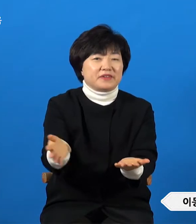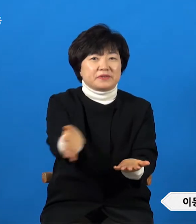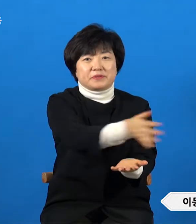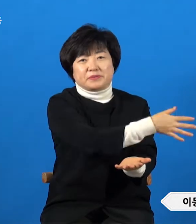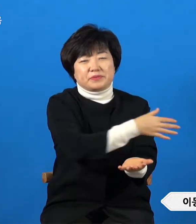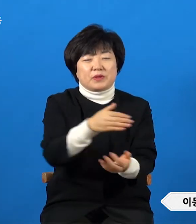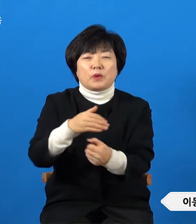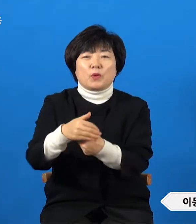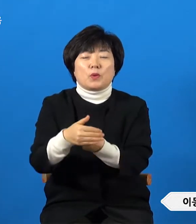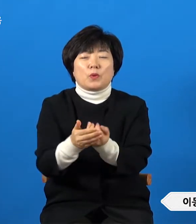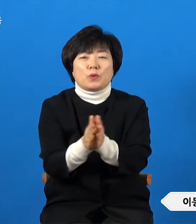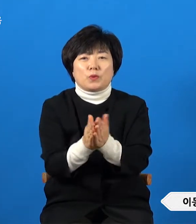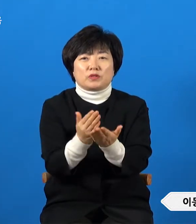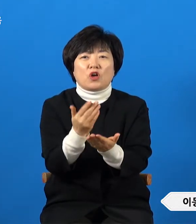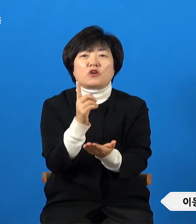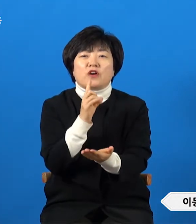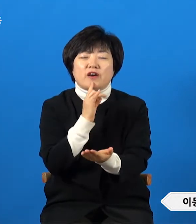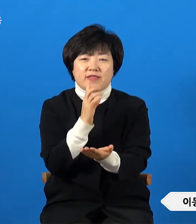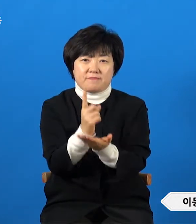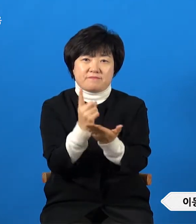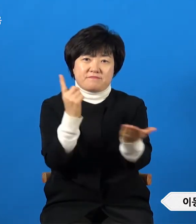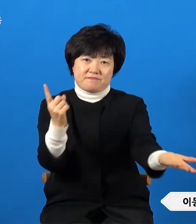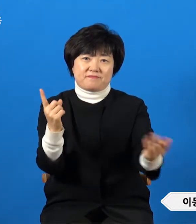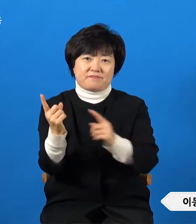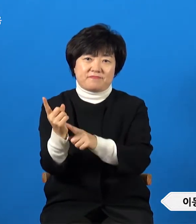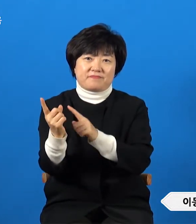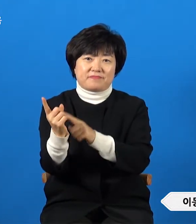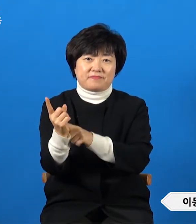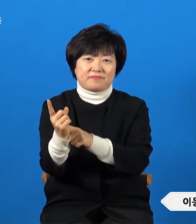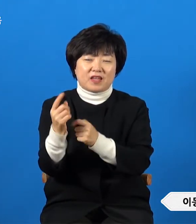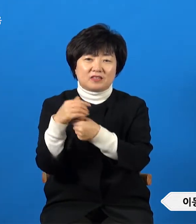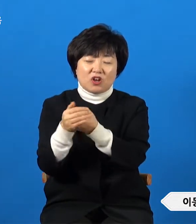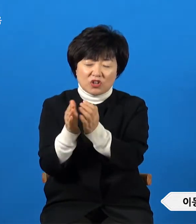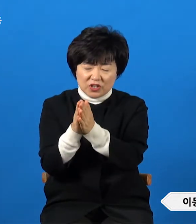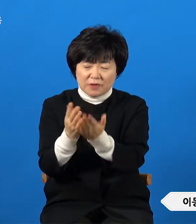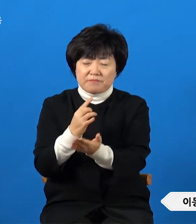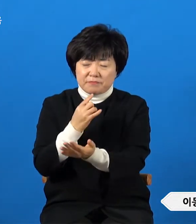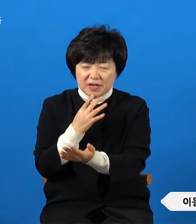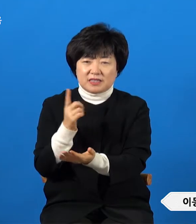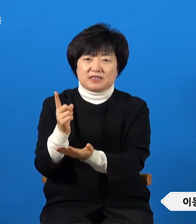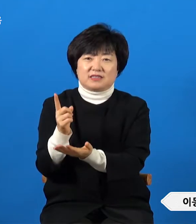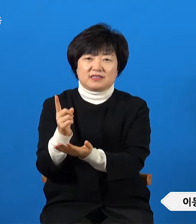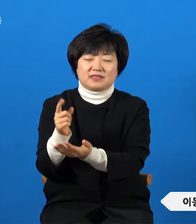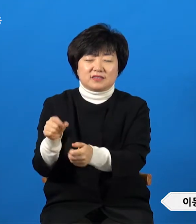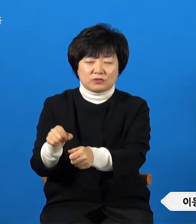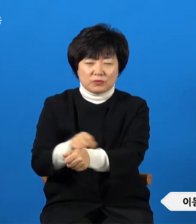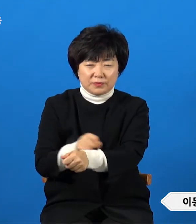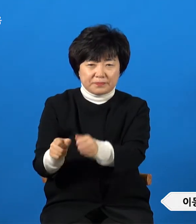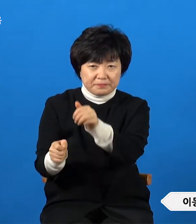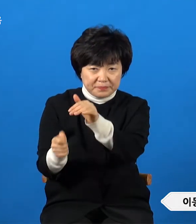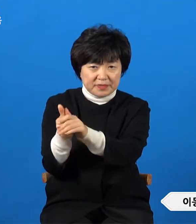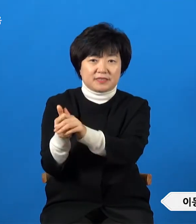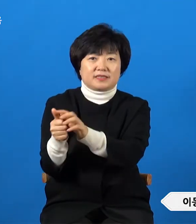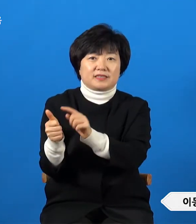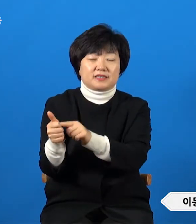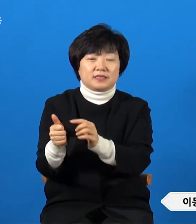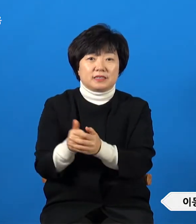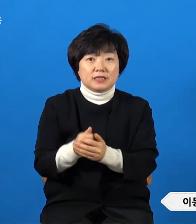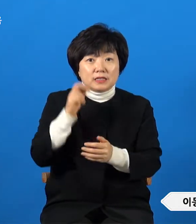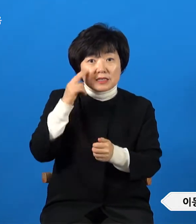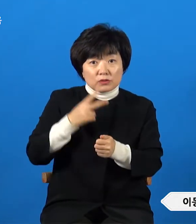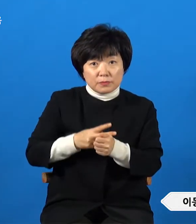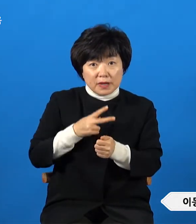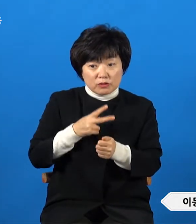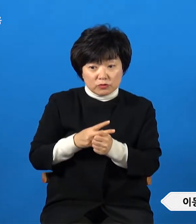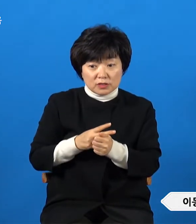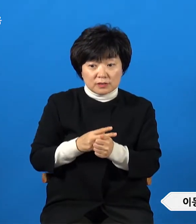성경 외에는 없어요. 이게 바로 성경 계시의 독특성인 것입니다. 그래서 바울은